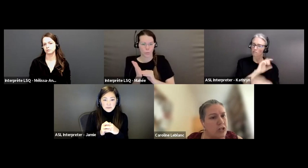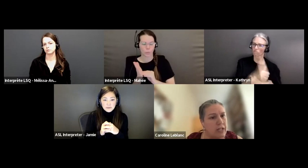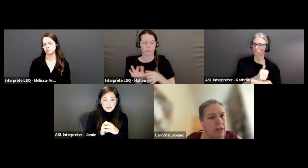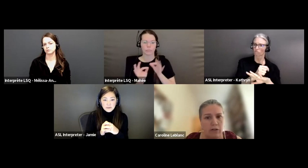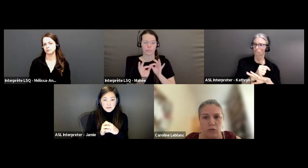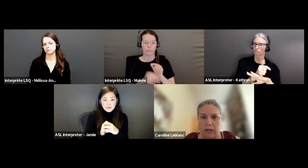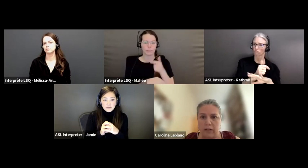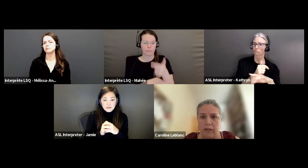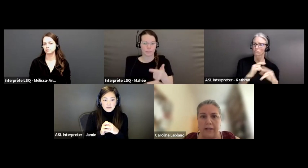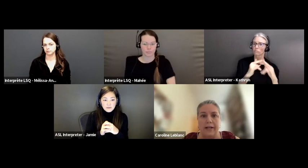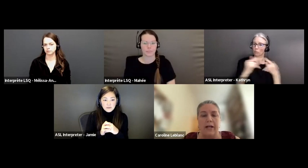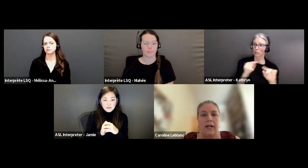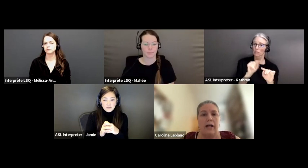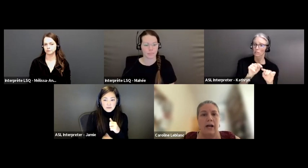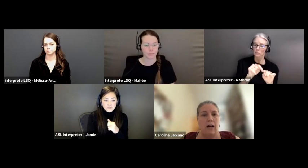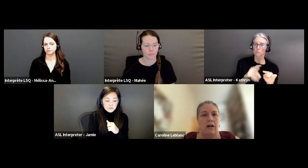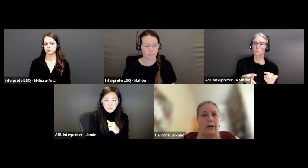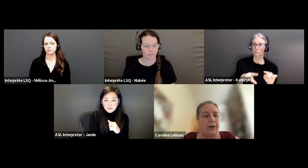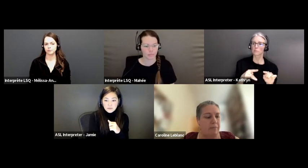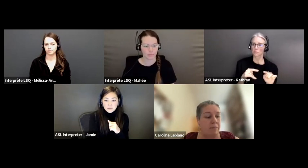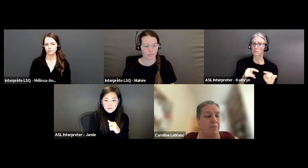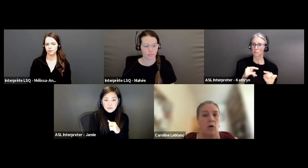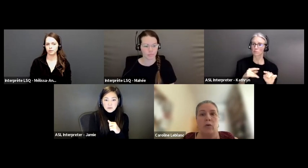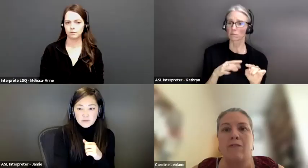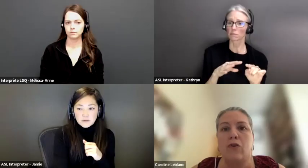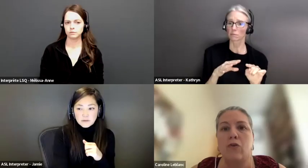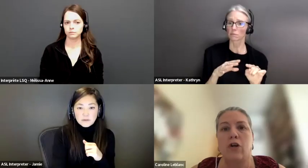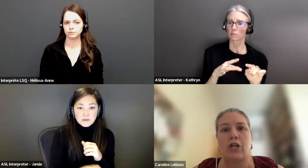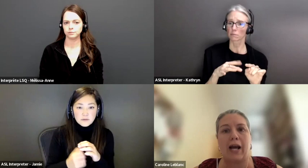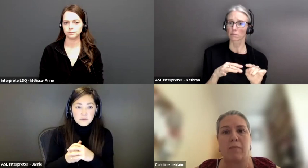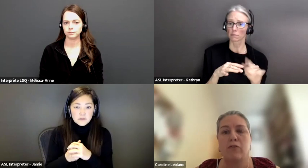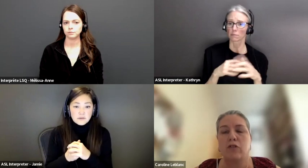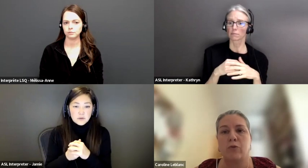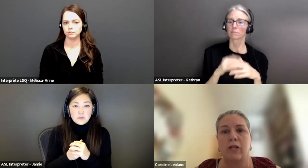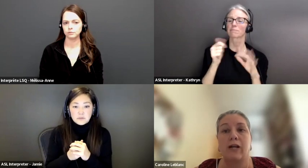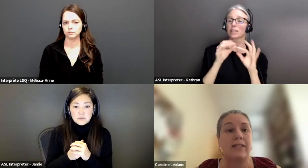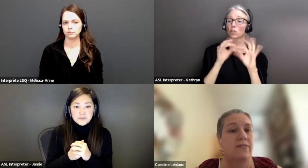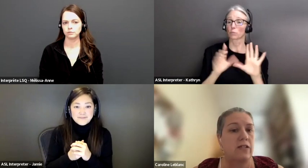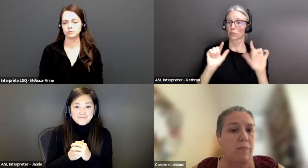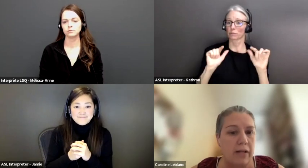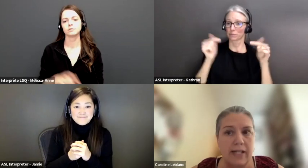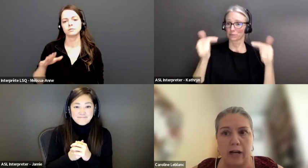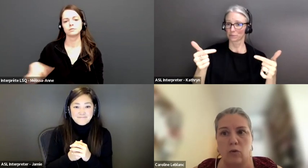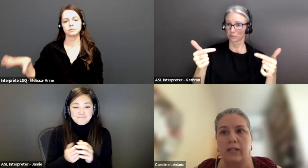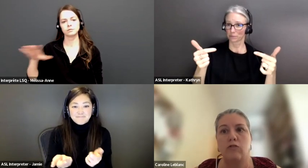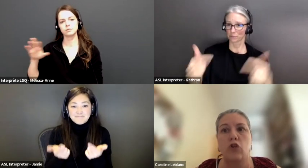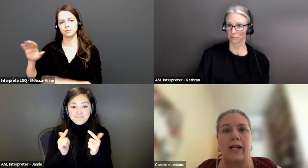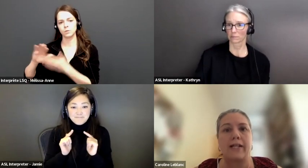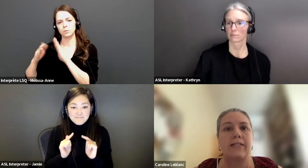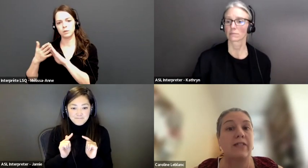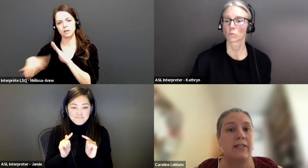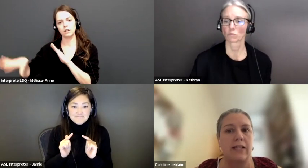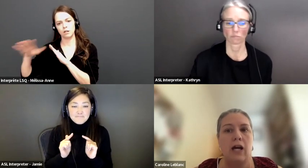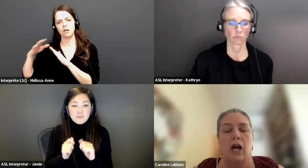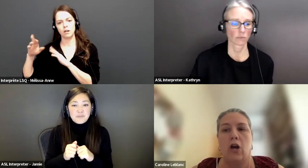peut changer, Swan. Alors, au niveau de la réponse communautaire, il est difficile de passer à côté du